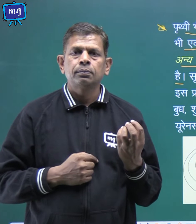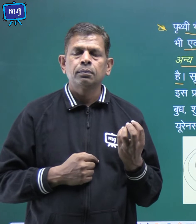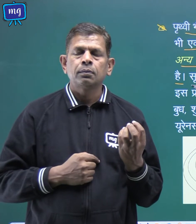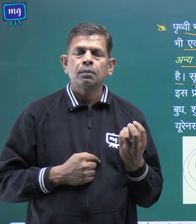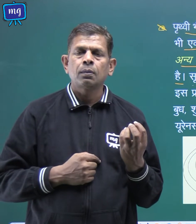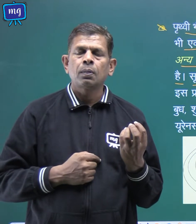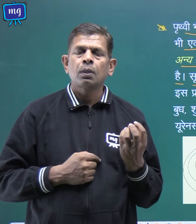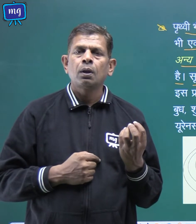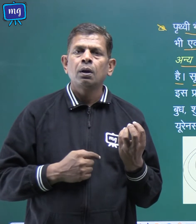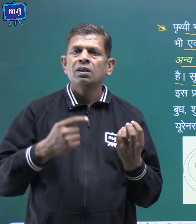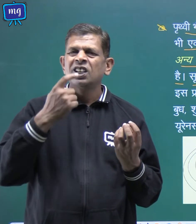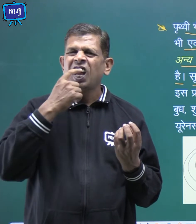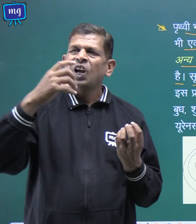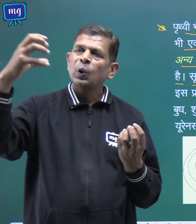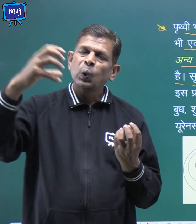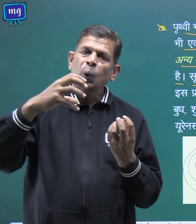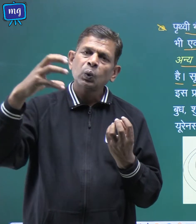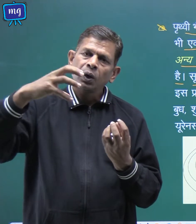सूर्य से दूरी के अनुसार